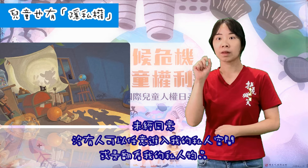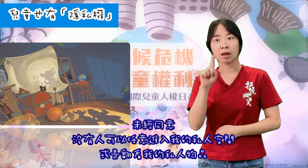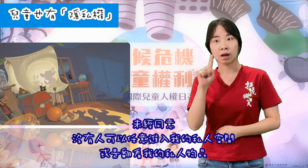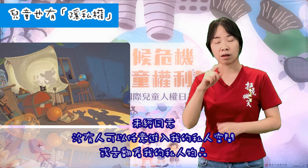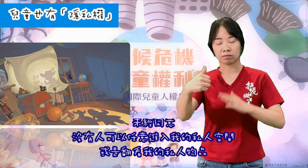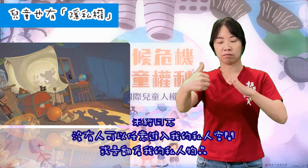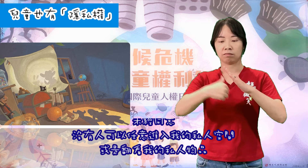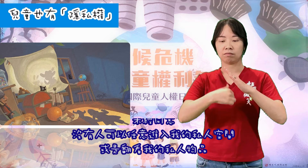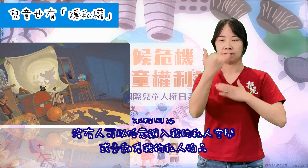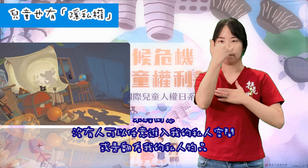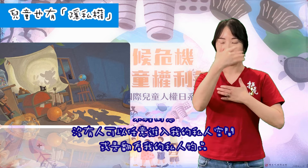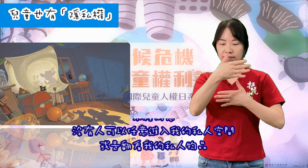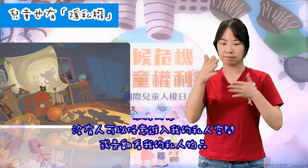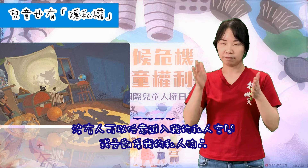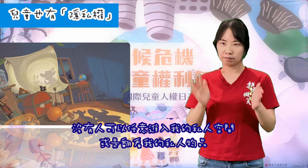是翻看我的私人物品。